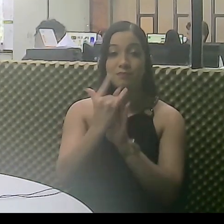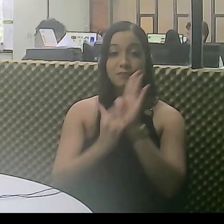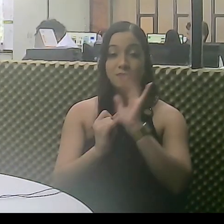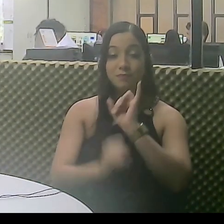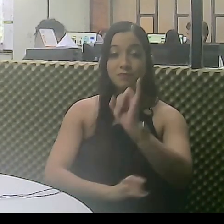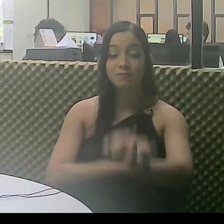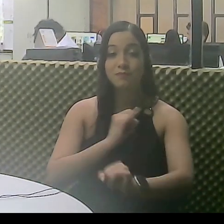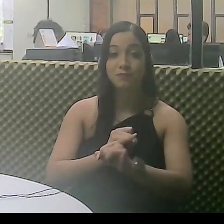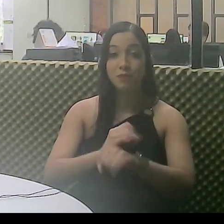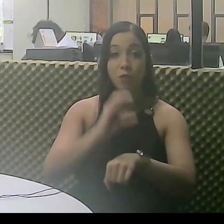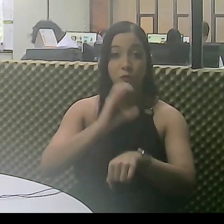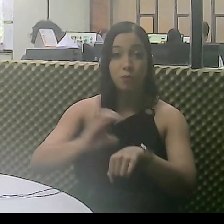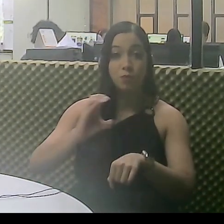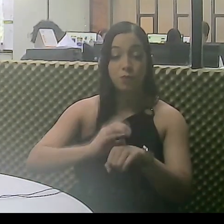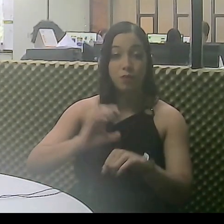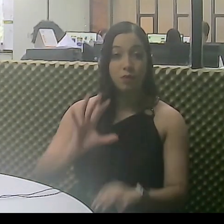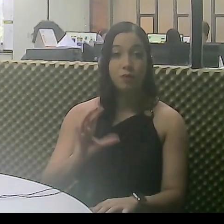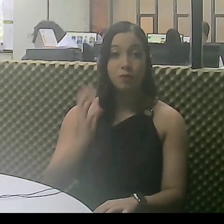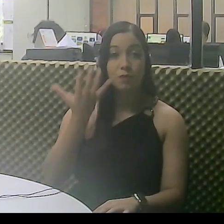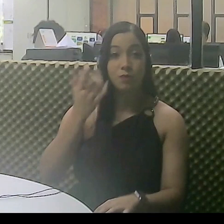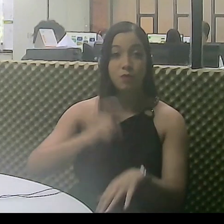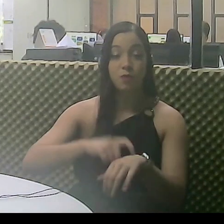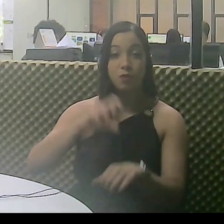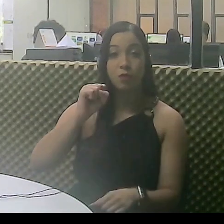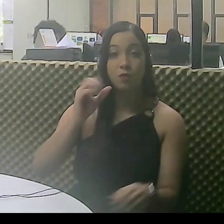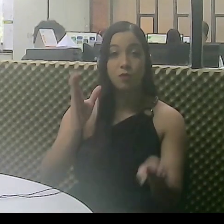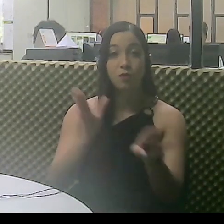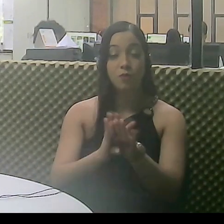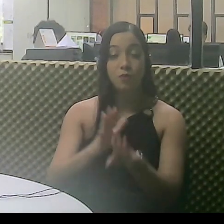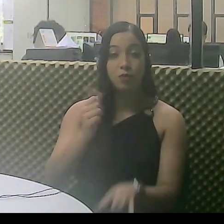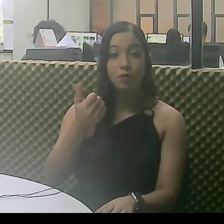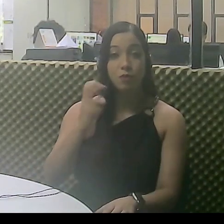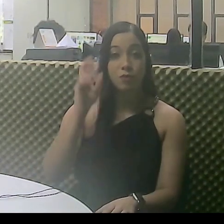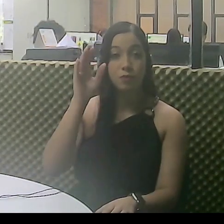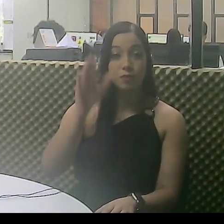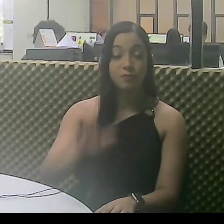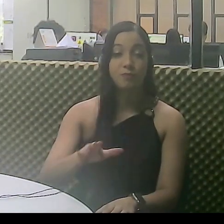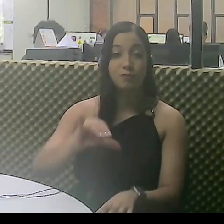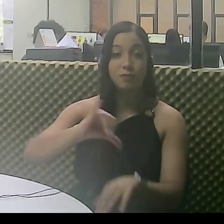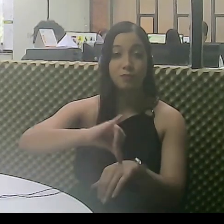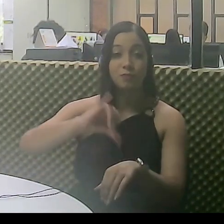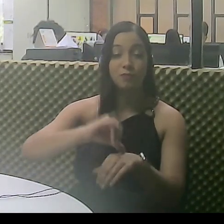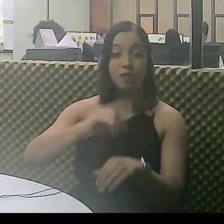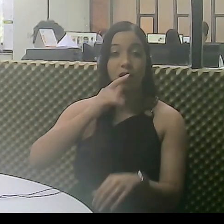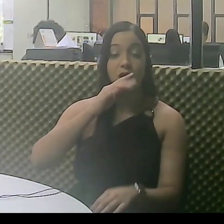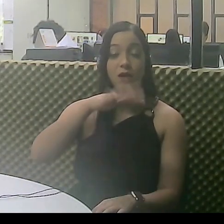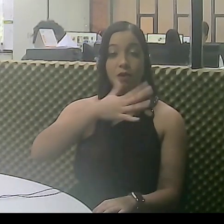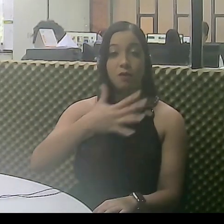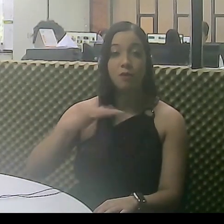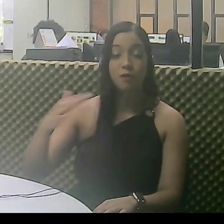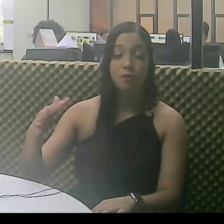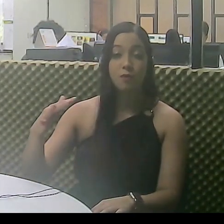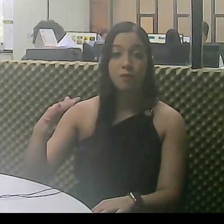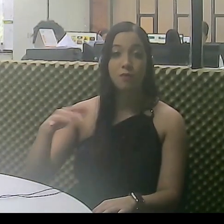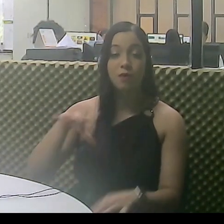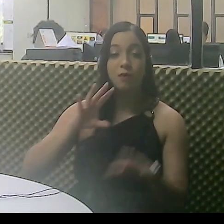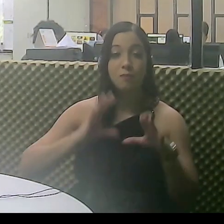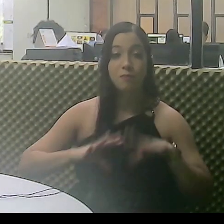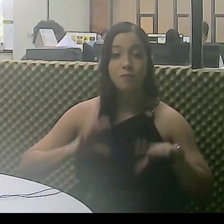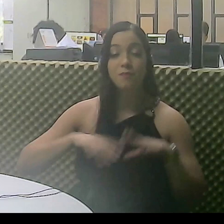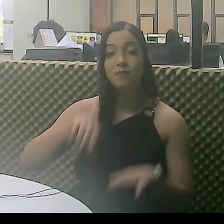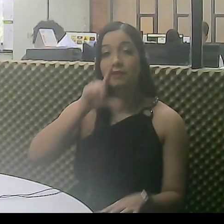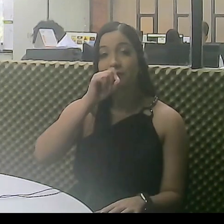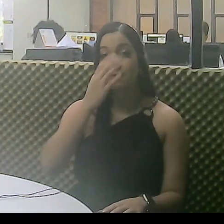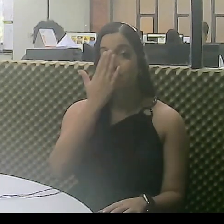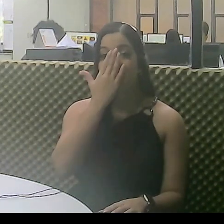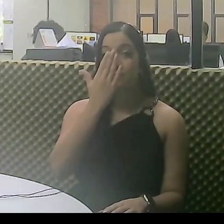online. A capacitação será realizada das 8 às 15 horas, no núcleo de aquicultura situado no Parque do Sabiá,